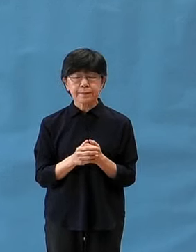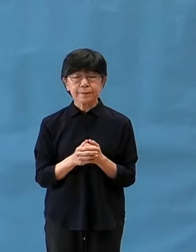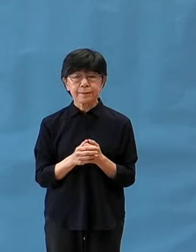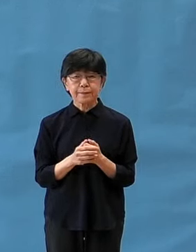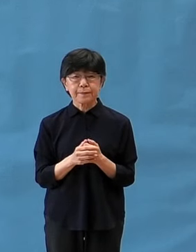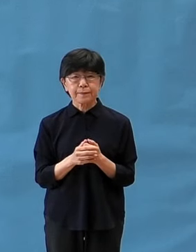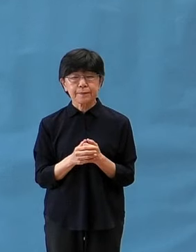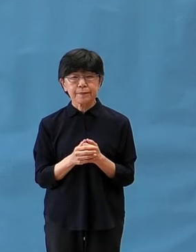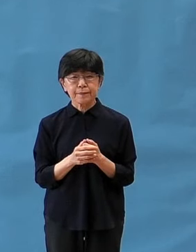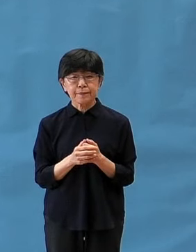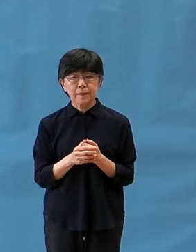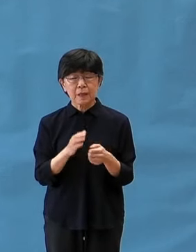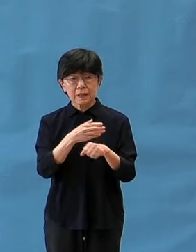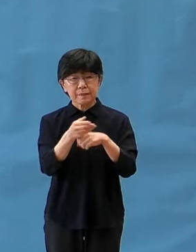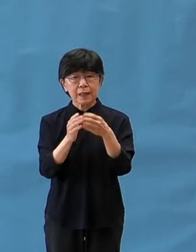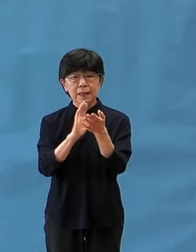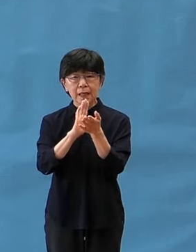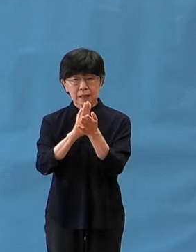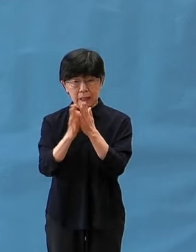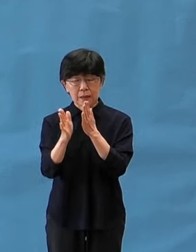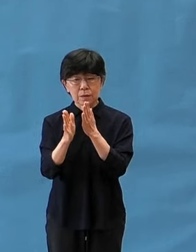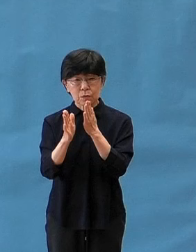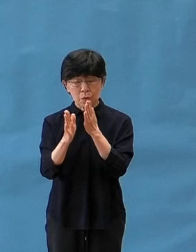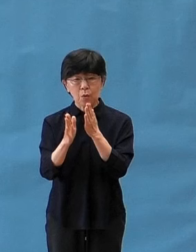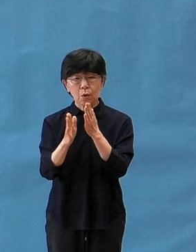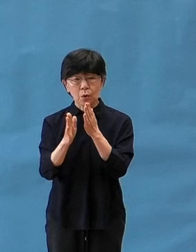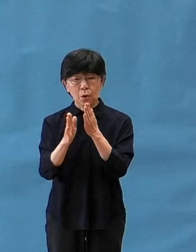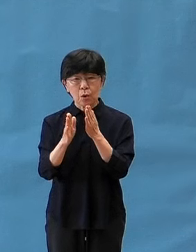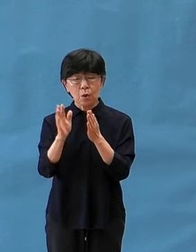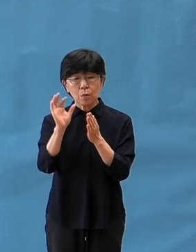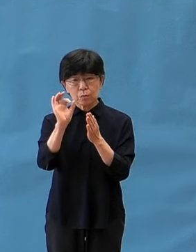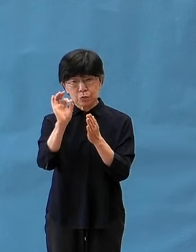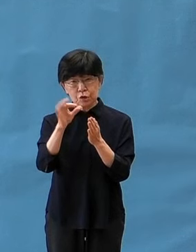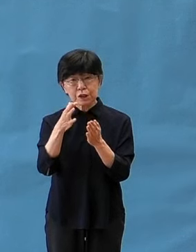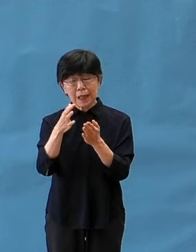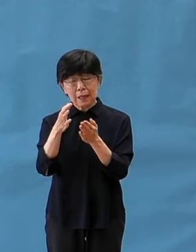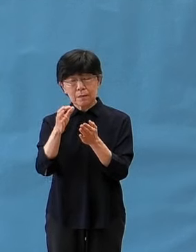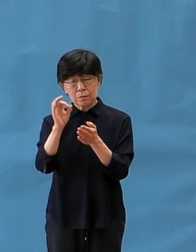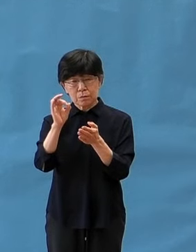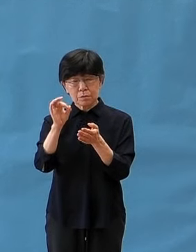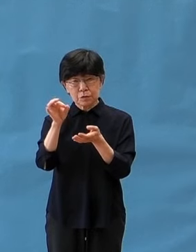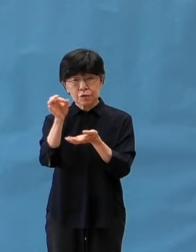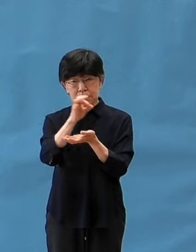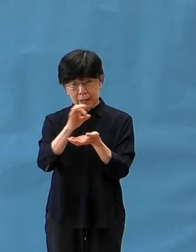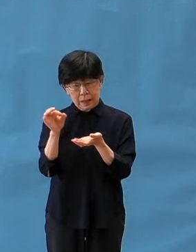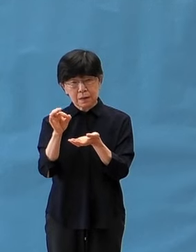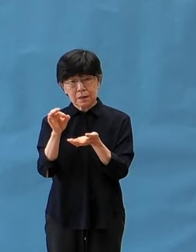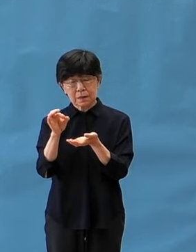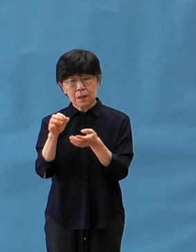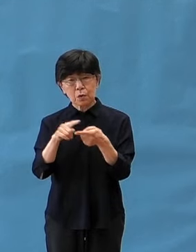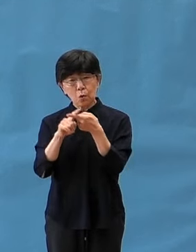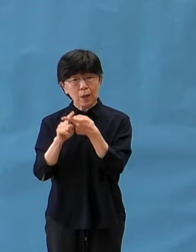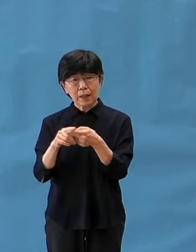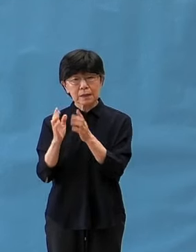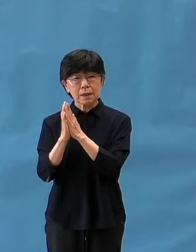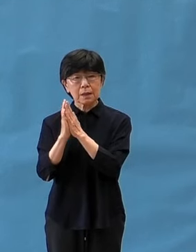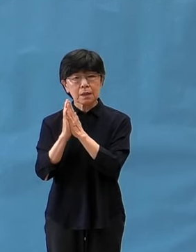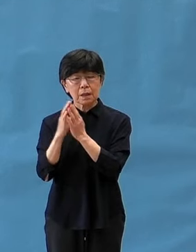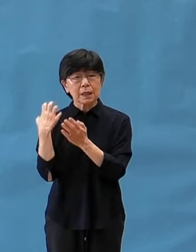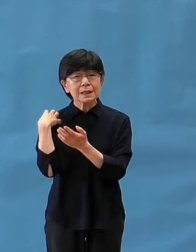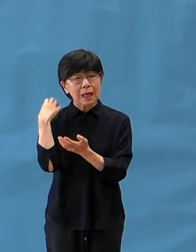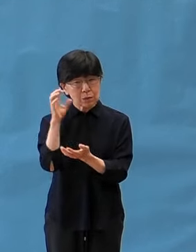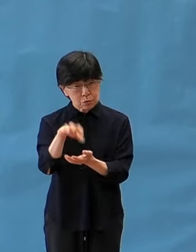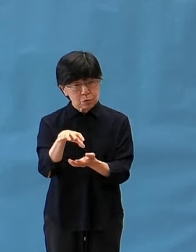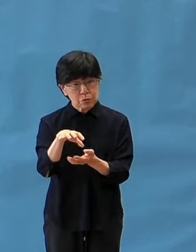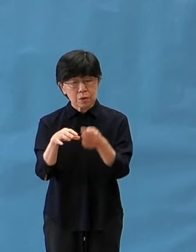具体的には島根県の物産協会に委託をしまして、6月